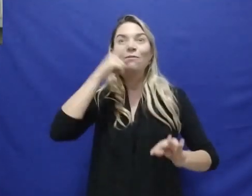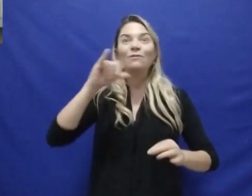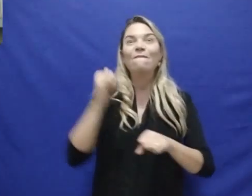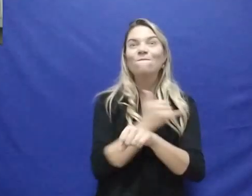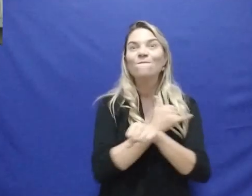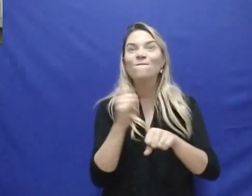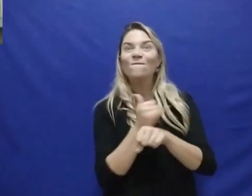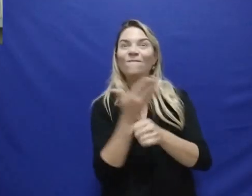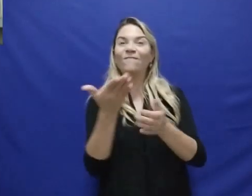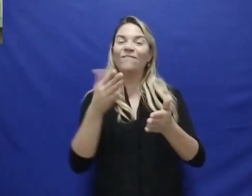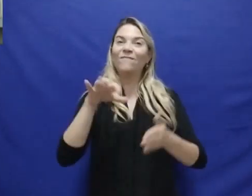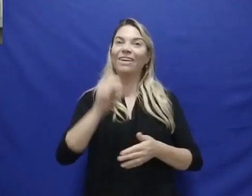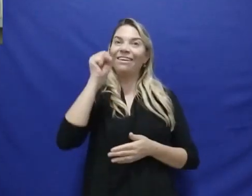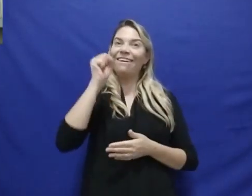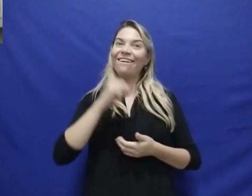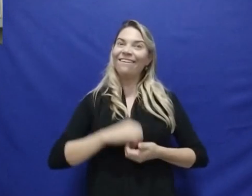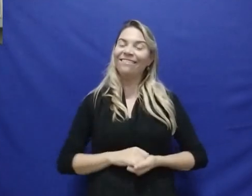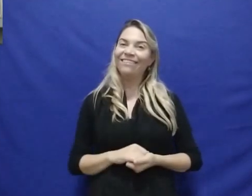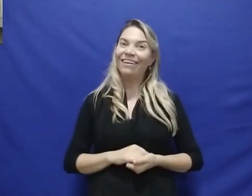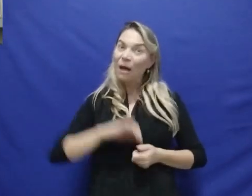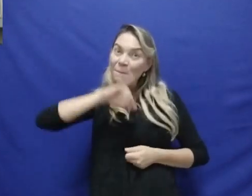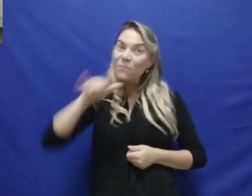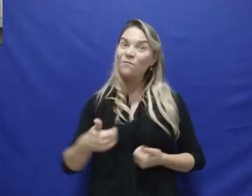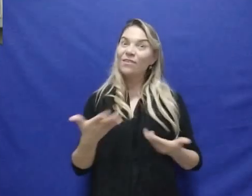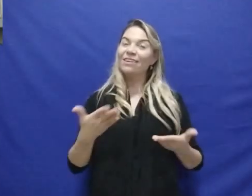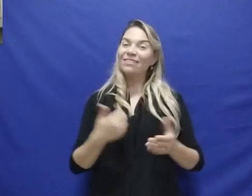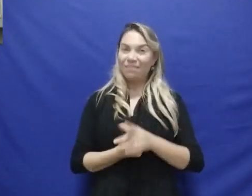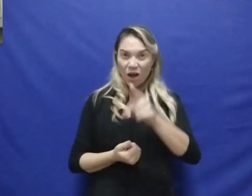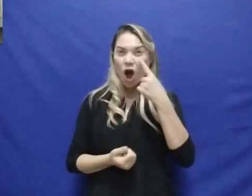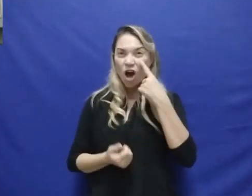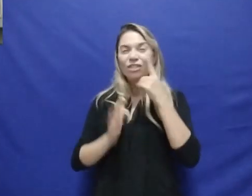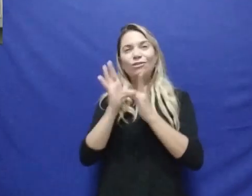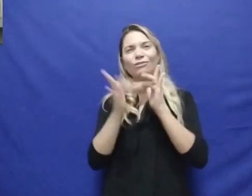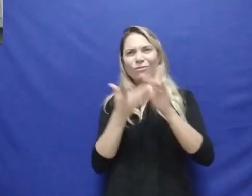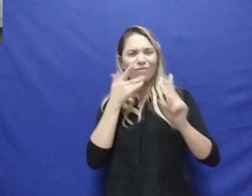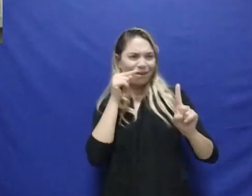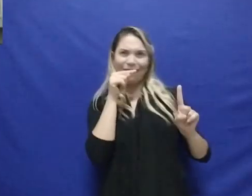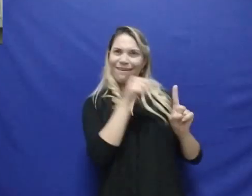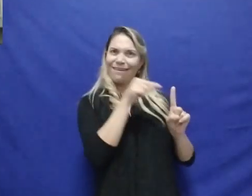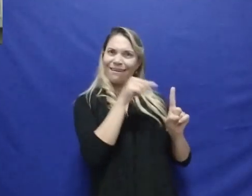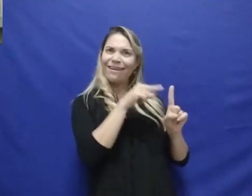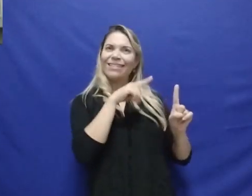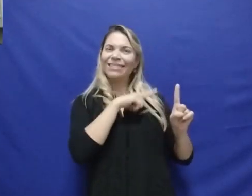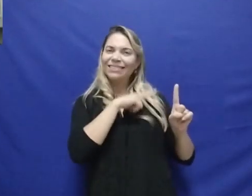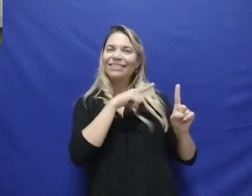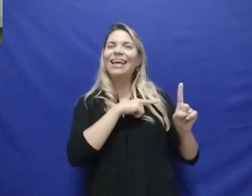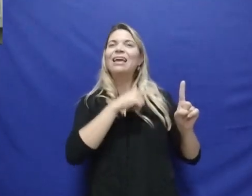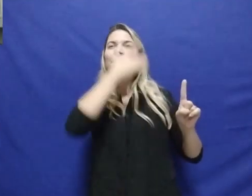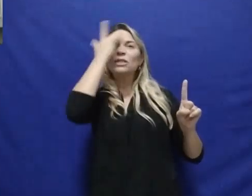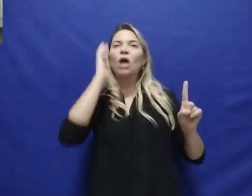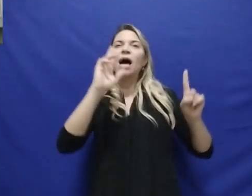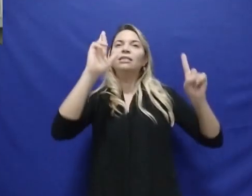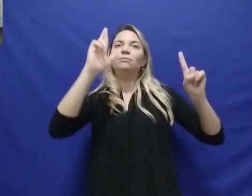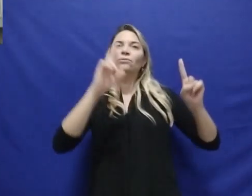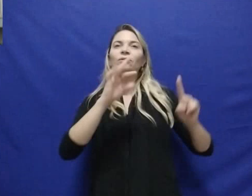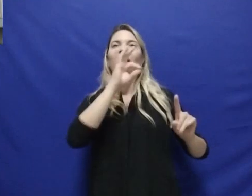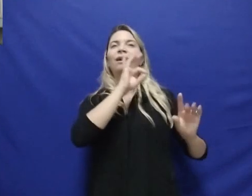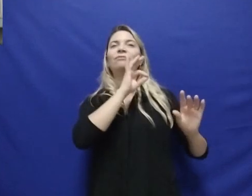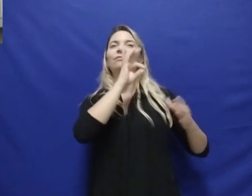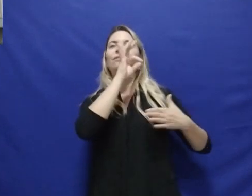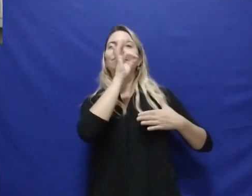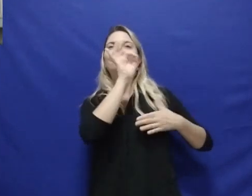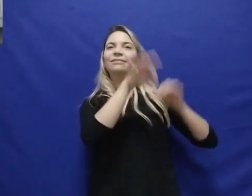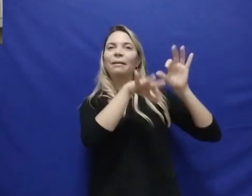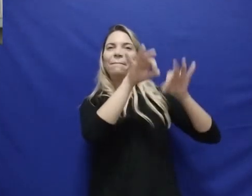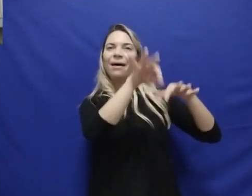existem pregadores em grande quantidade e você não tem mais que falar por conta disso. Veja as vidas que Deus tem colocado à sua